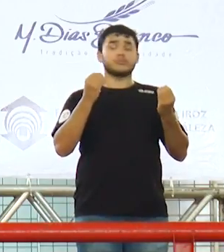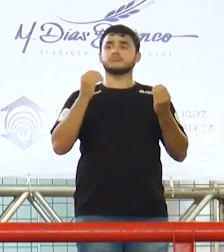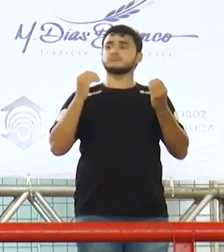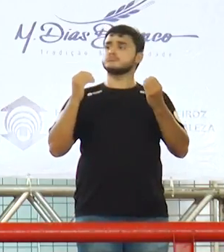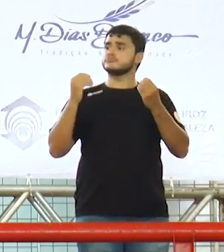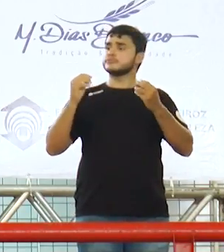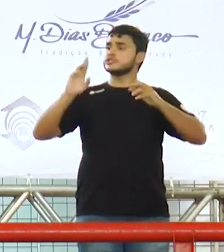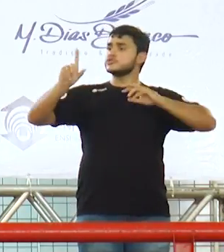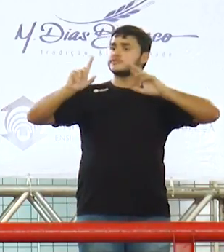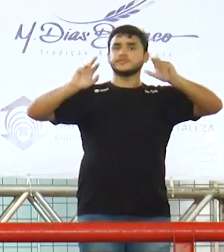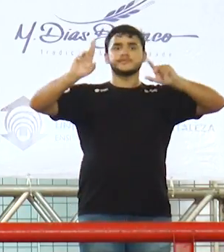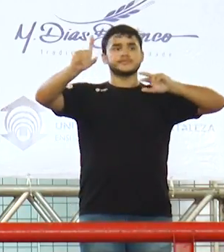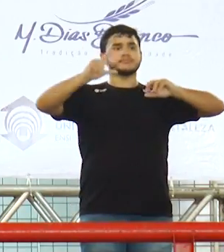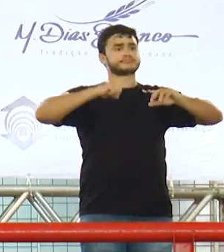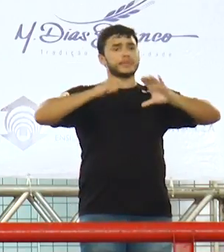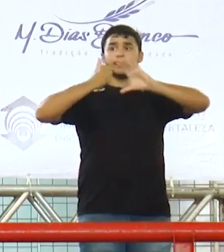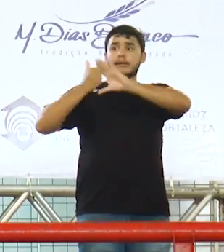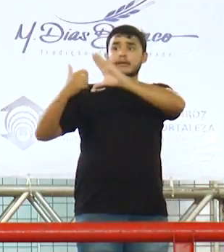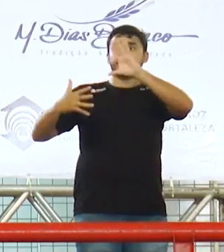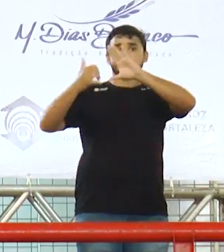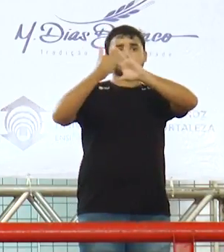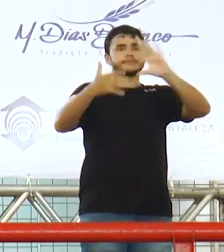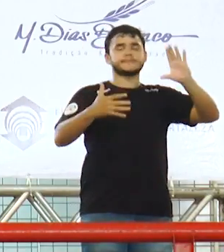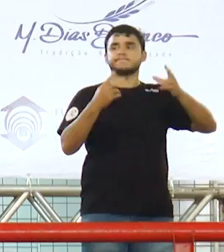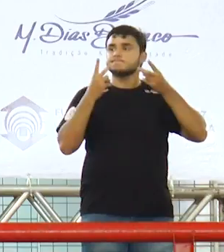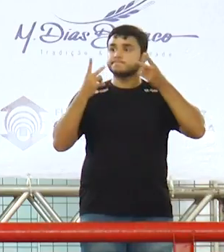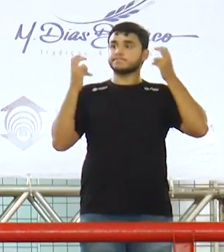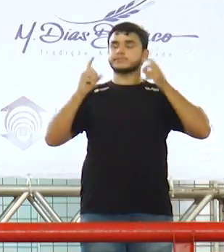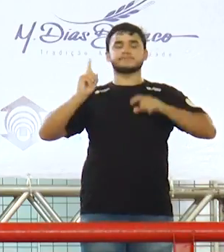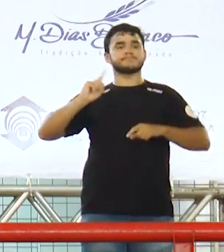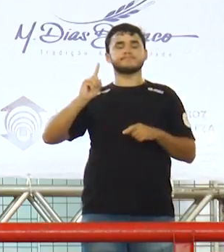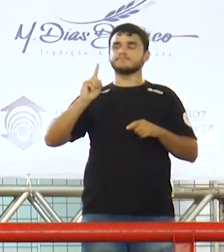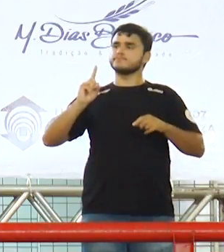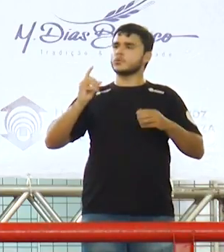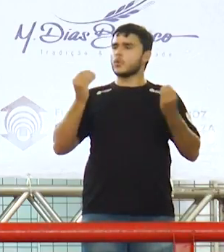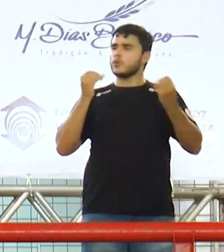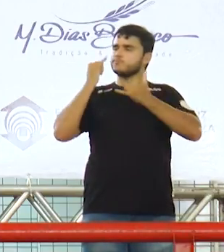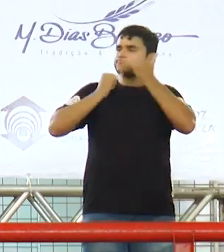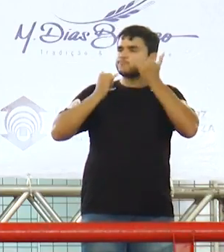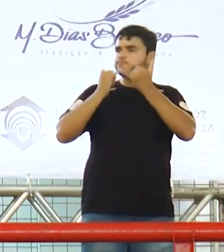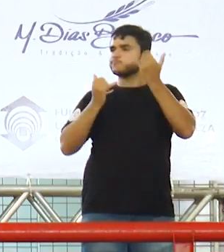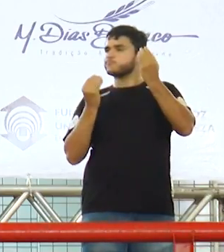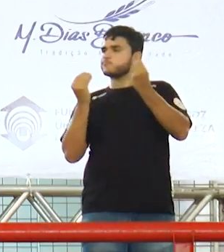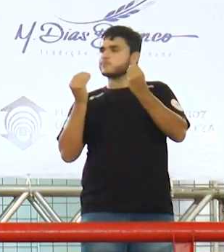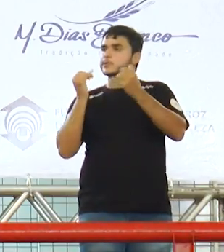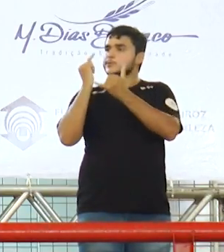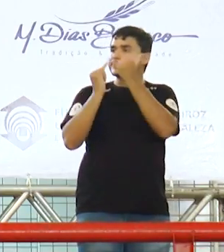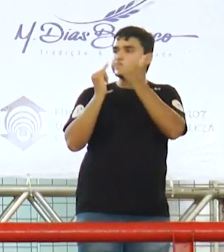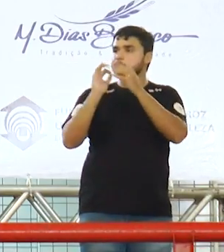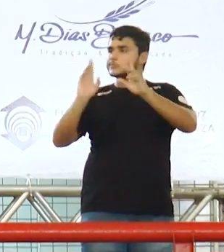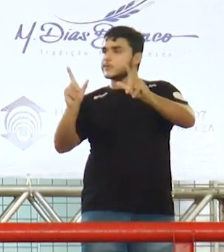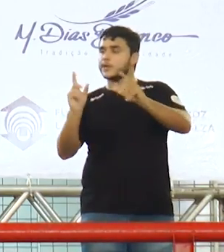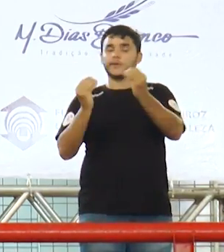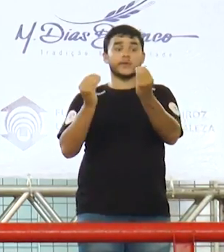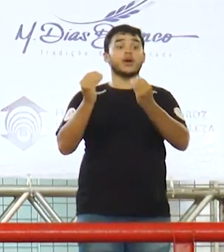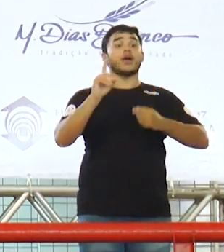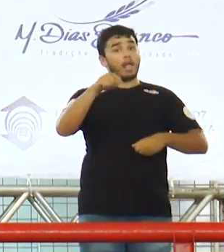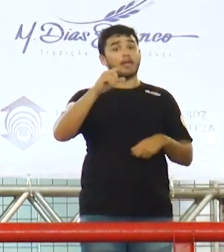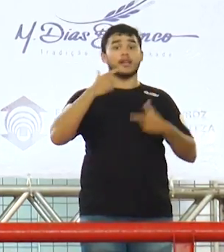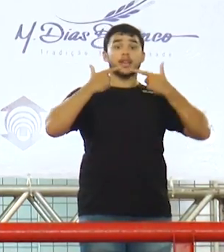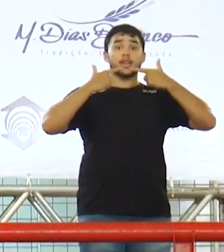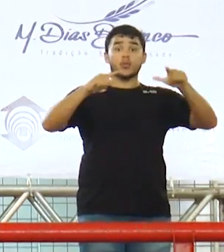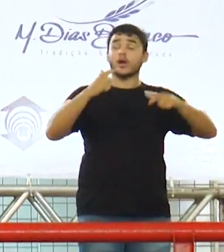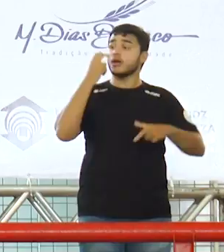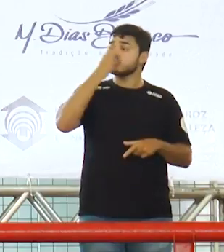redor, mas às vezes não percebemos com a devida atenção. Mas a linguagem verbal está